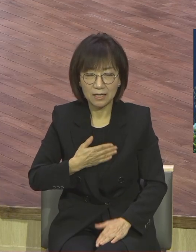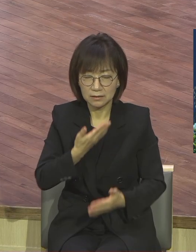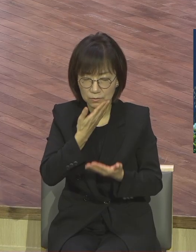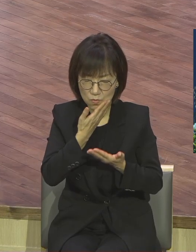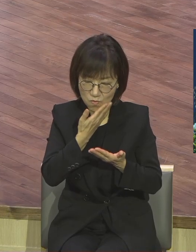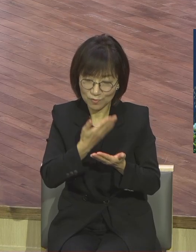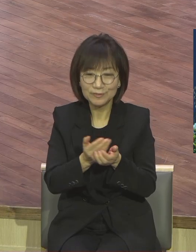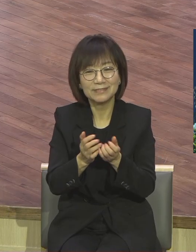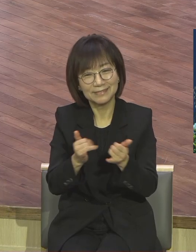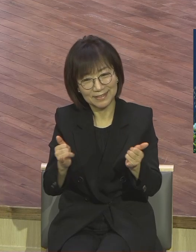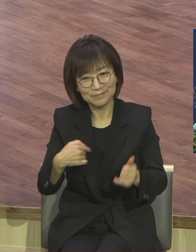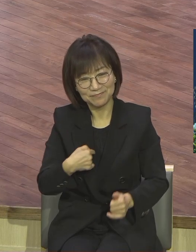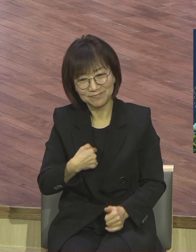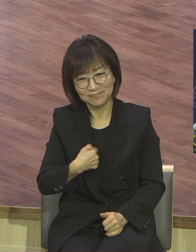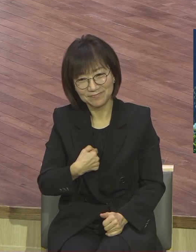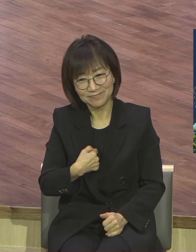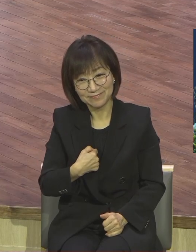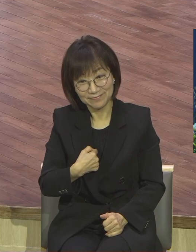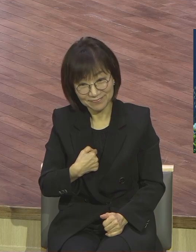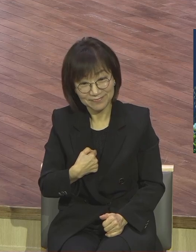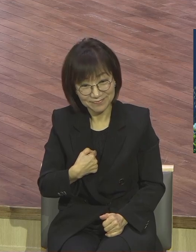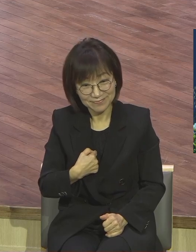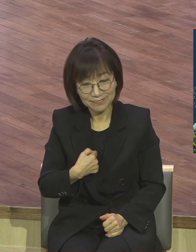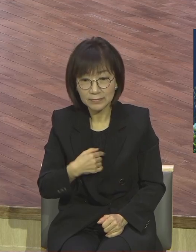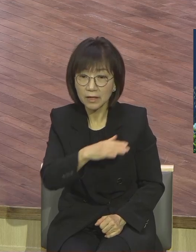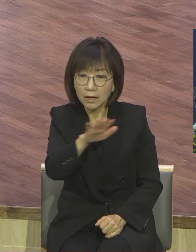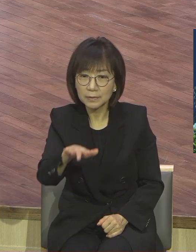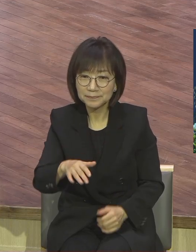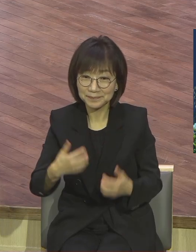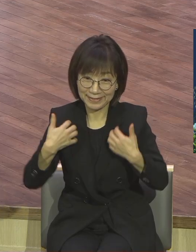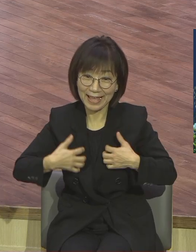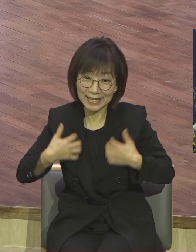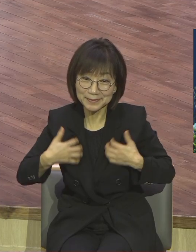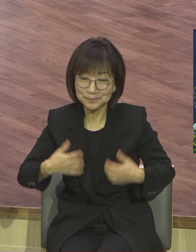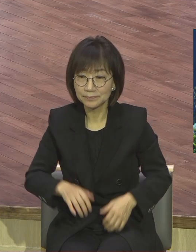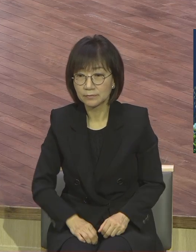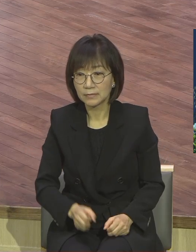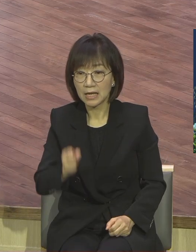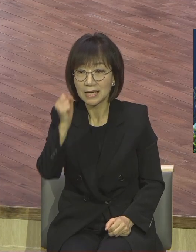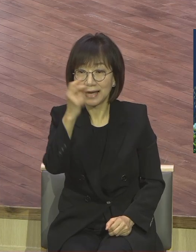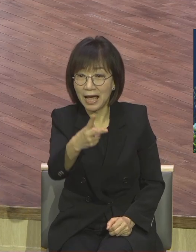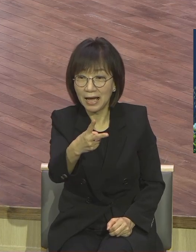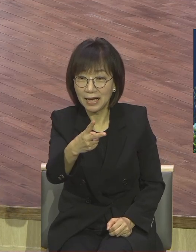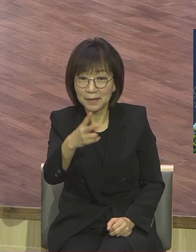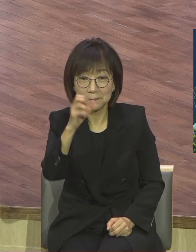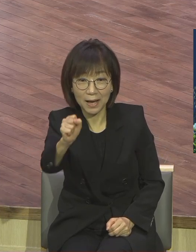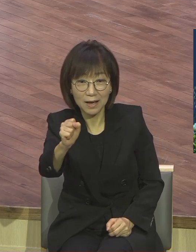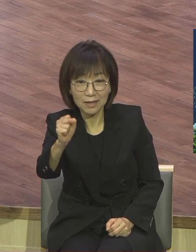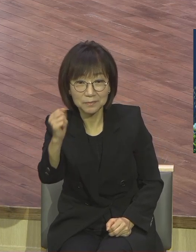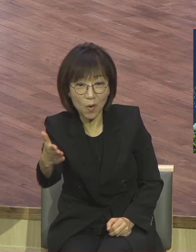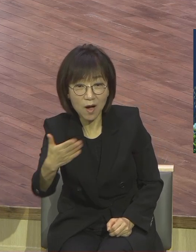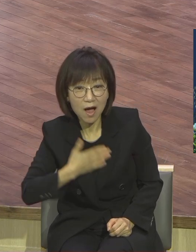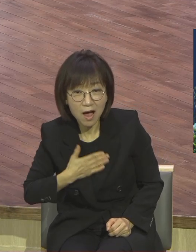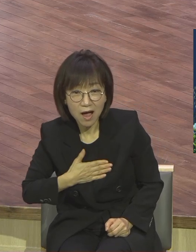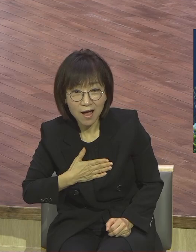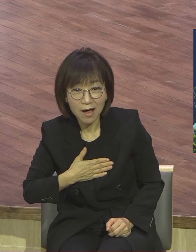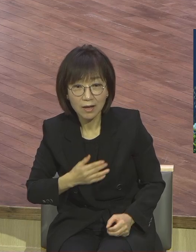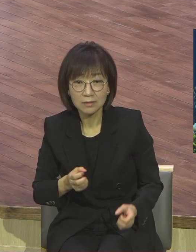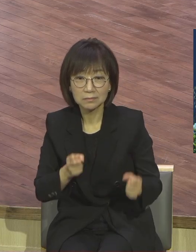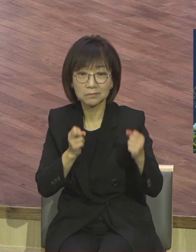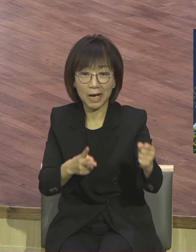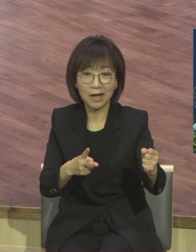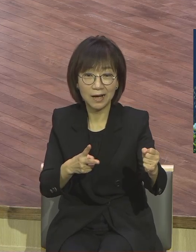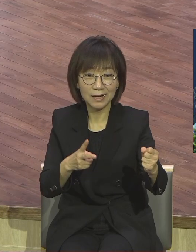돼요. 여러분 잘 아시잖아요. 가위바위보. 가위바위보 이 원리를 보면요, 비교할 필요가